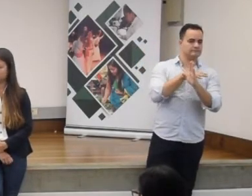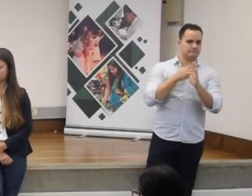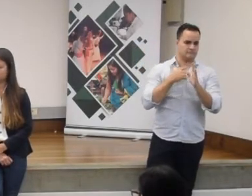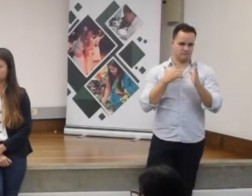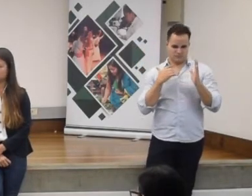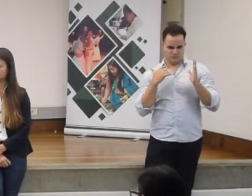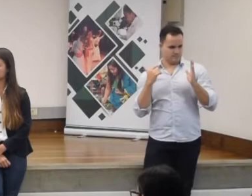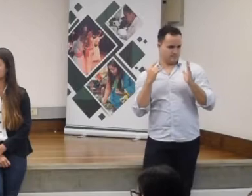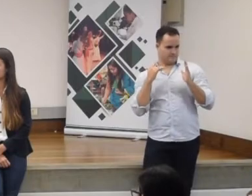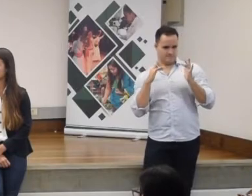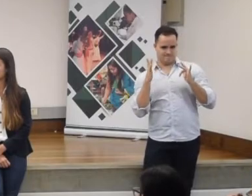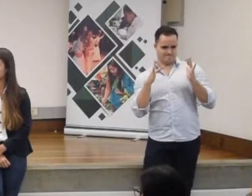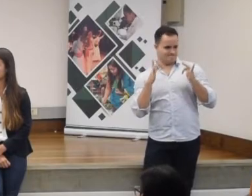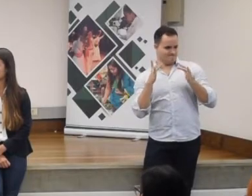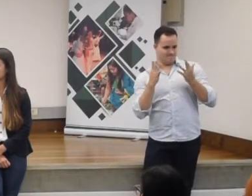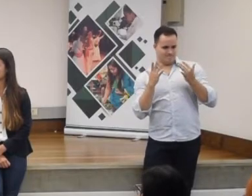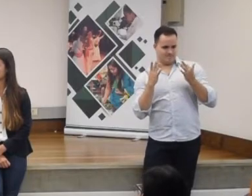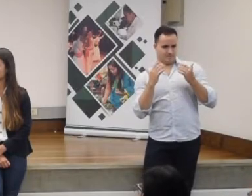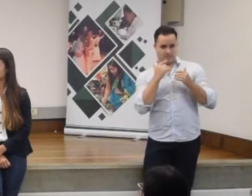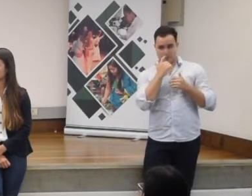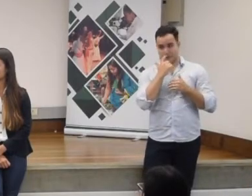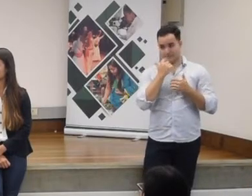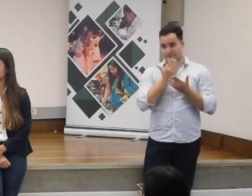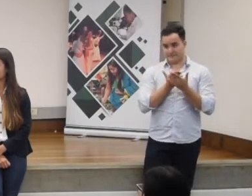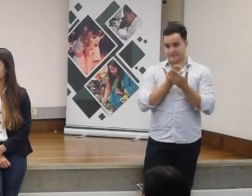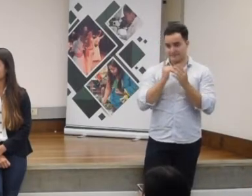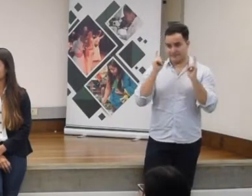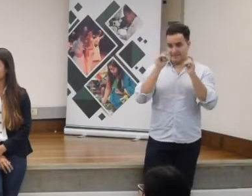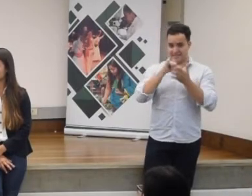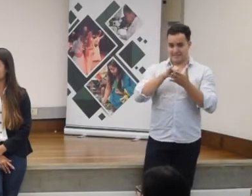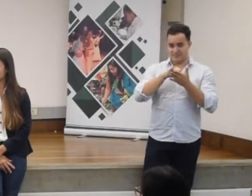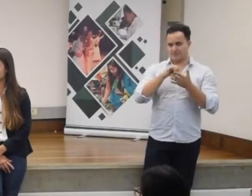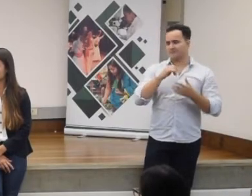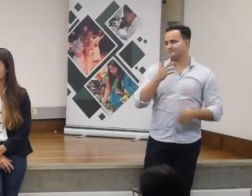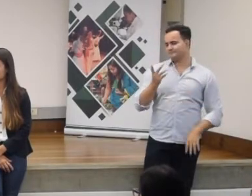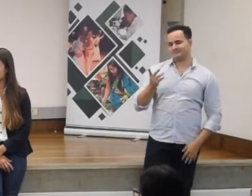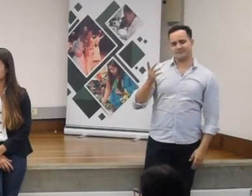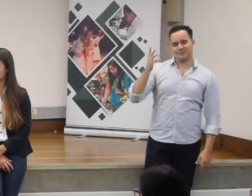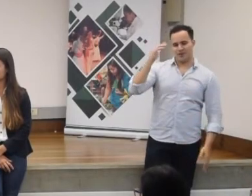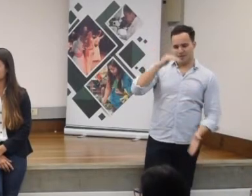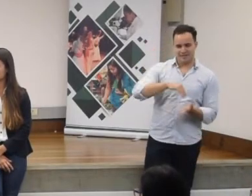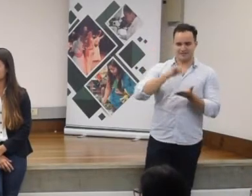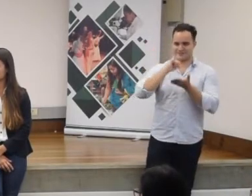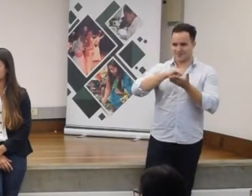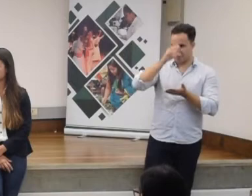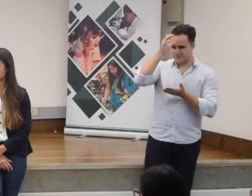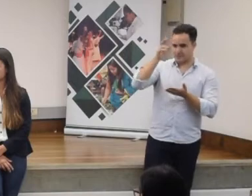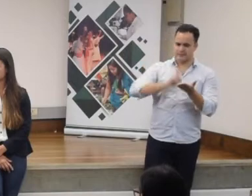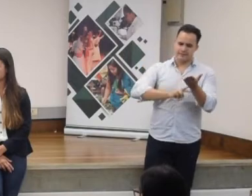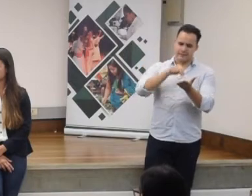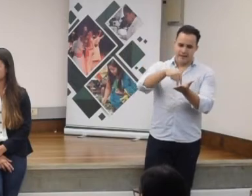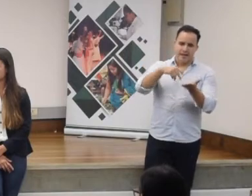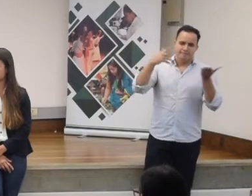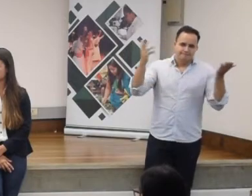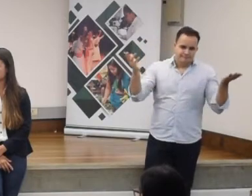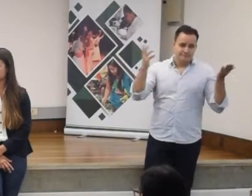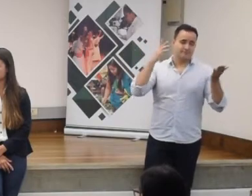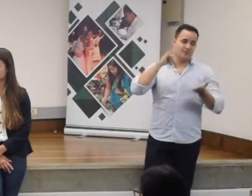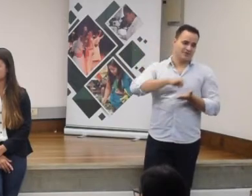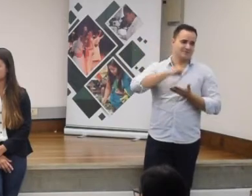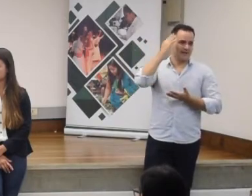estudiantes. Faltaría de pronto eso. Pero igual siempre volvemos, y los conceptos, y ese es el devenir de la